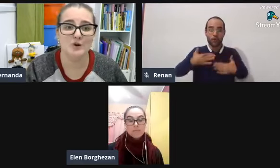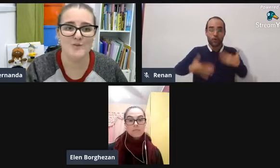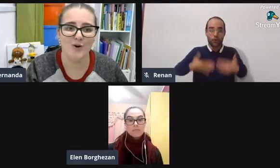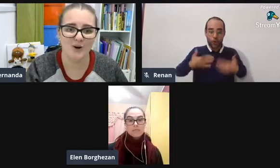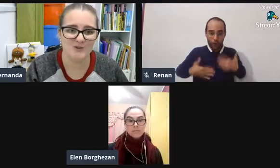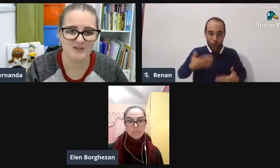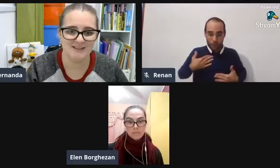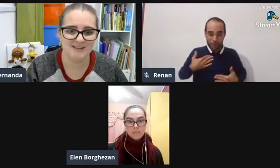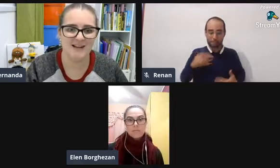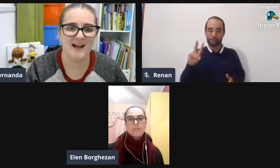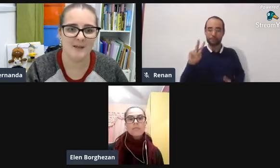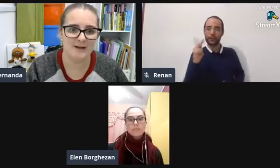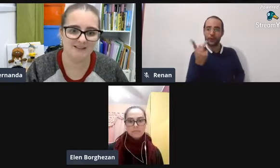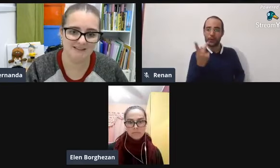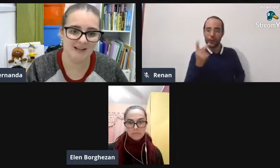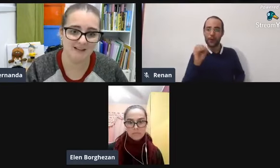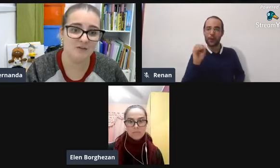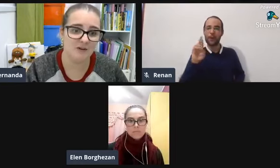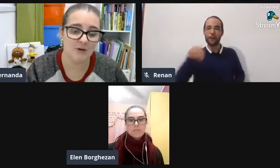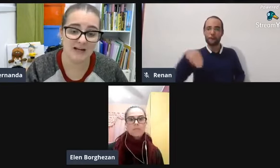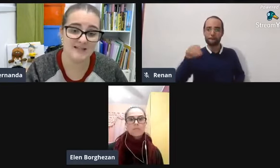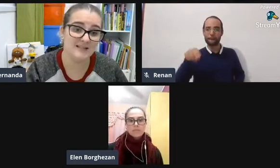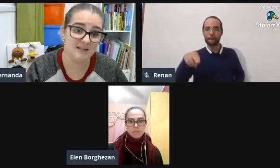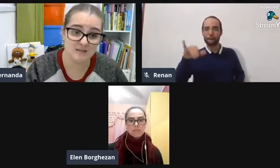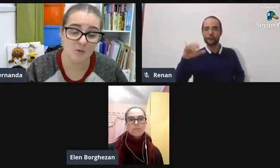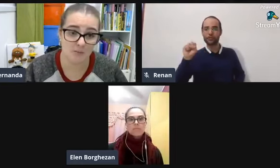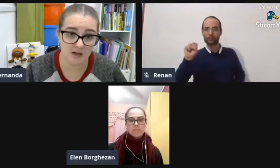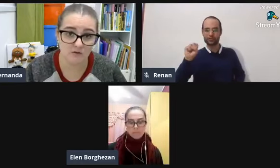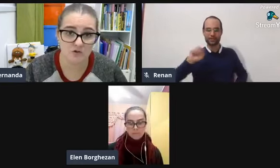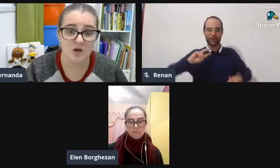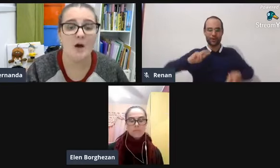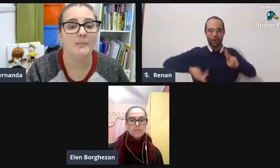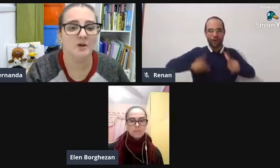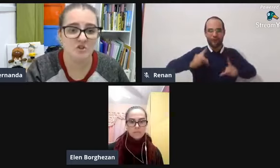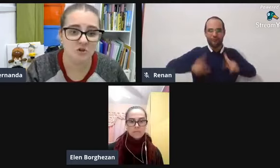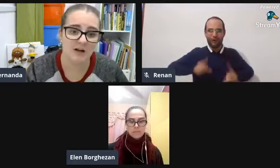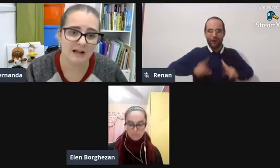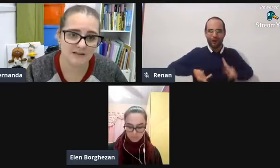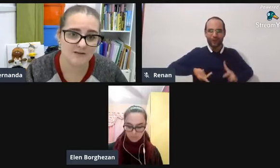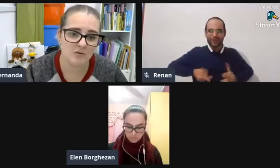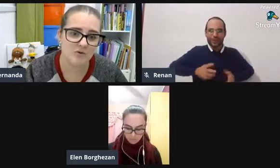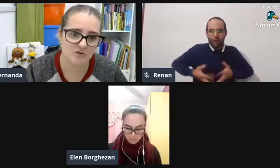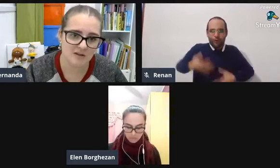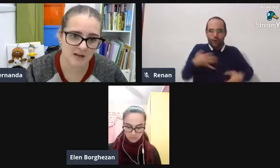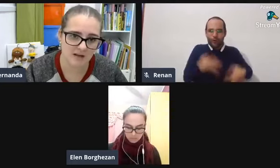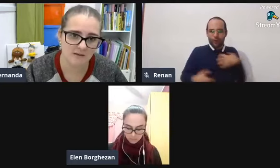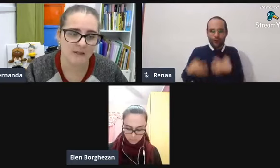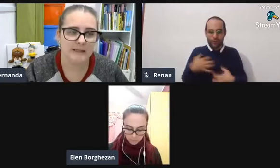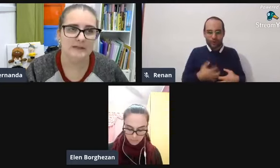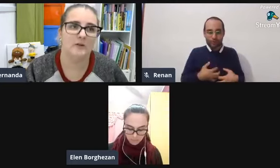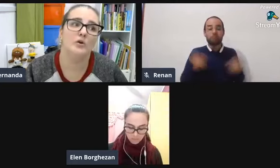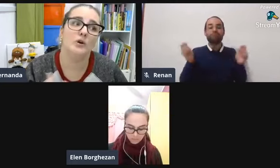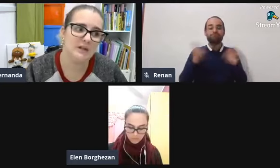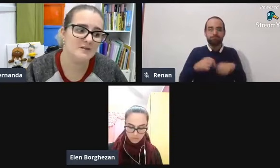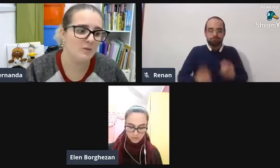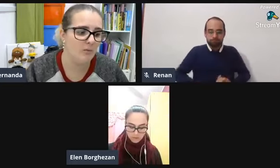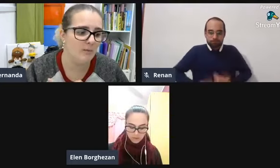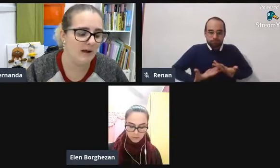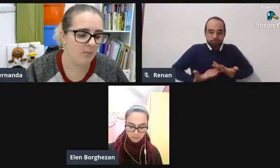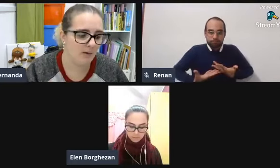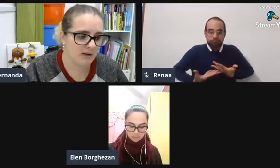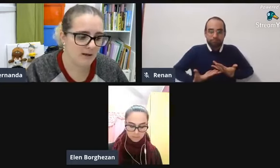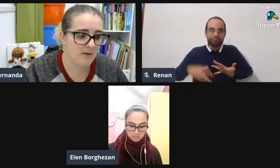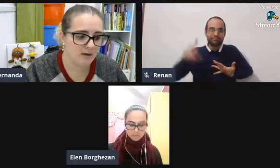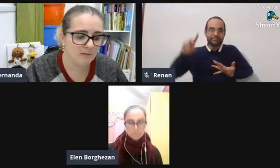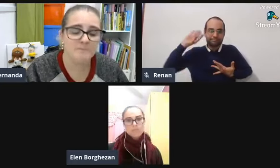chuva de hormônios que acaba tendo na mulher nesses 3 momentos pode torná-las com surdo-cegueira. Então, eu conheço